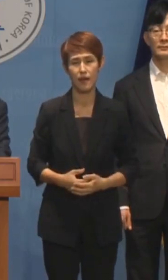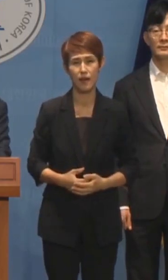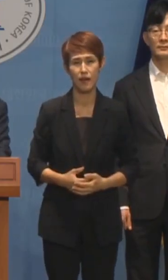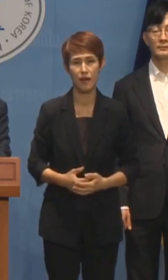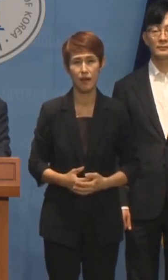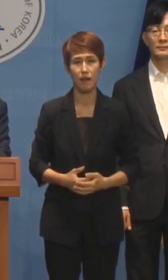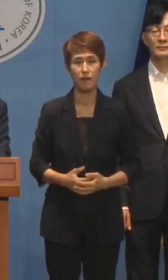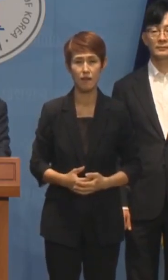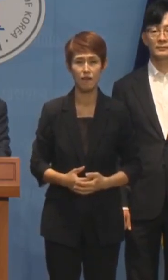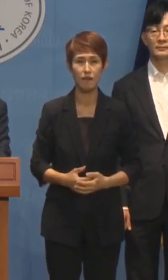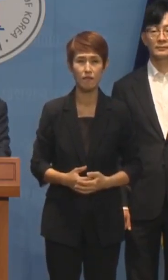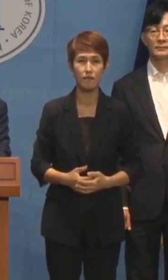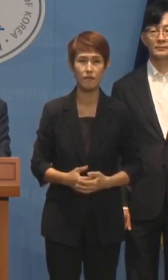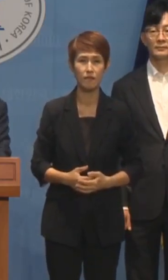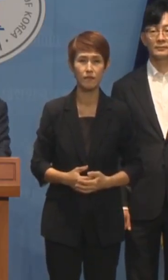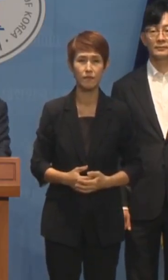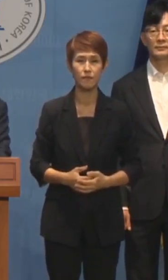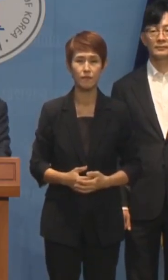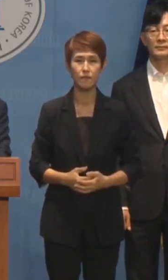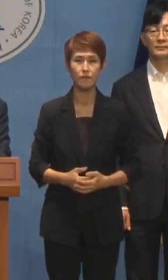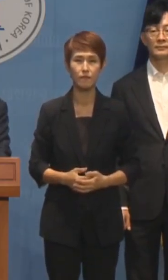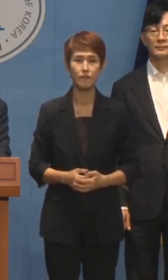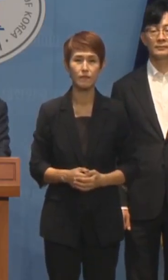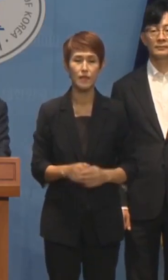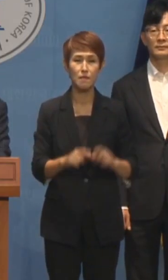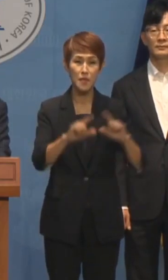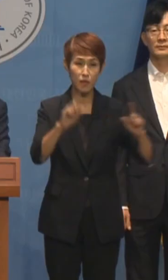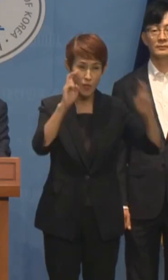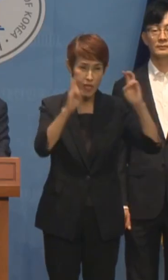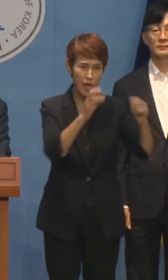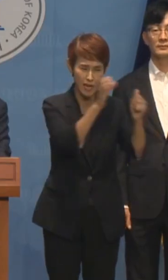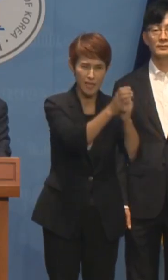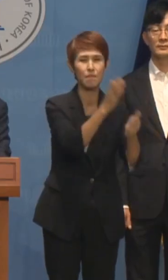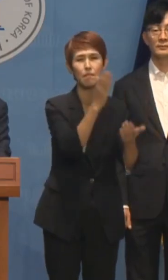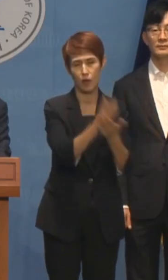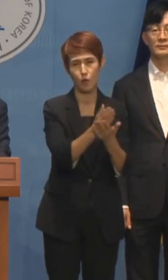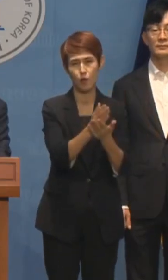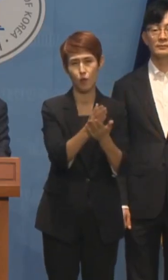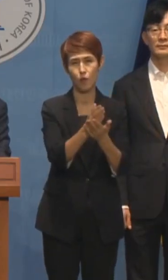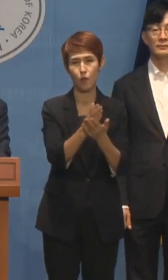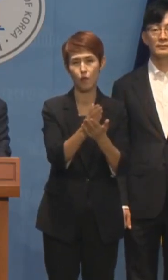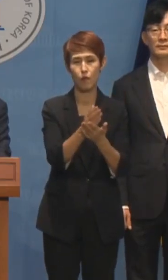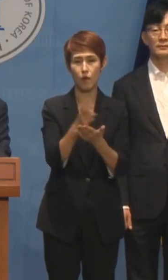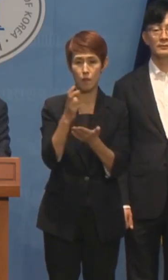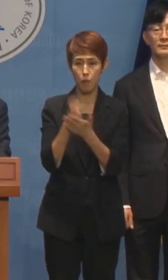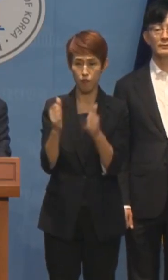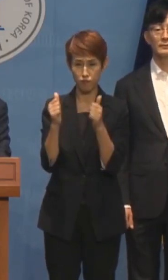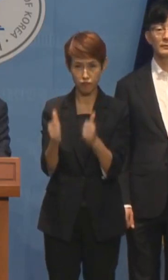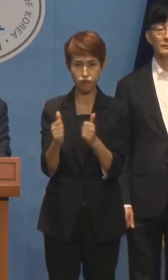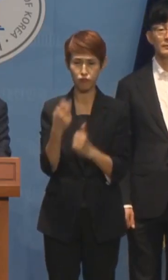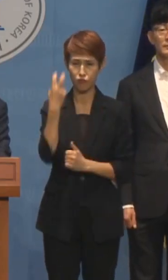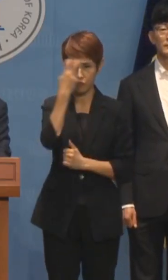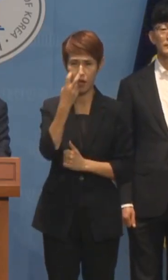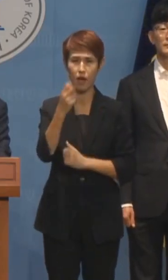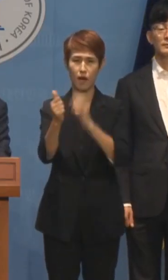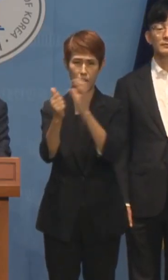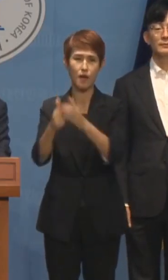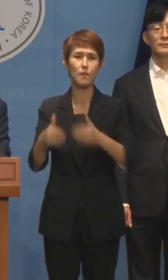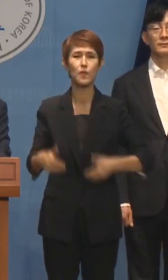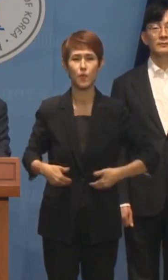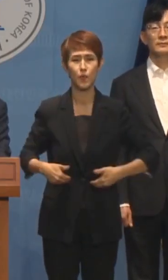그리고 더 이상 불꽃 추적단 같은 민간에 의존하지 말고 사법기관이 수사할 수 있어야 한다는 겁니다.